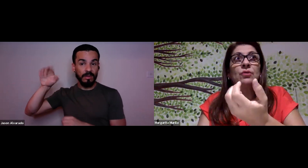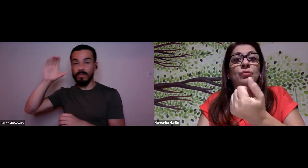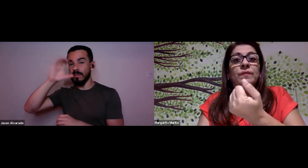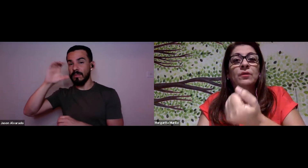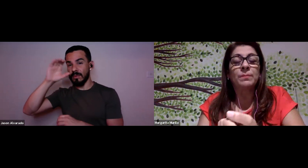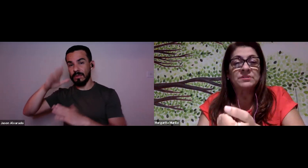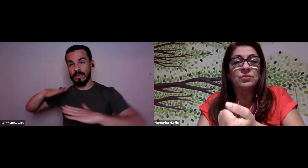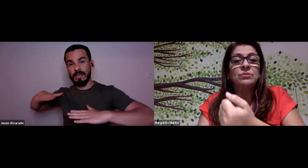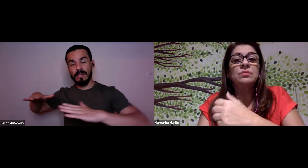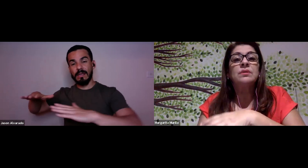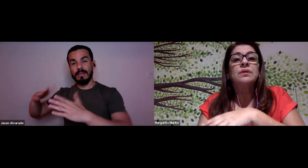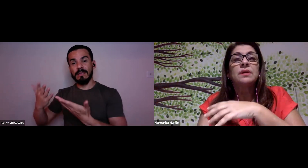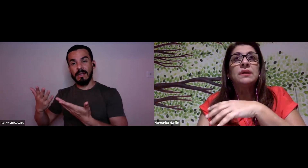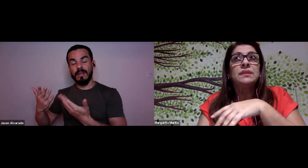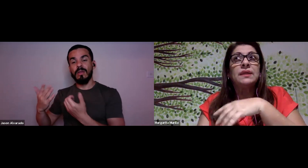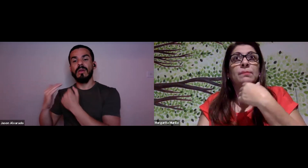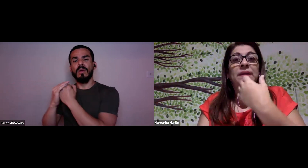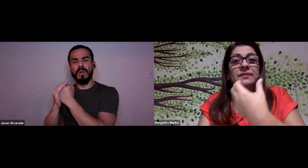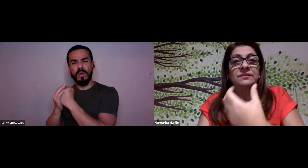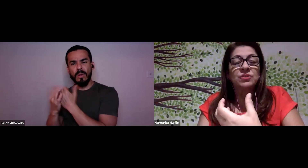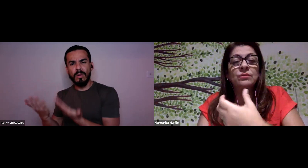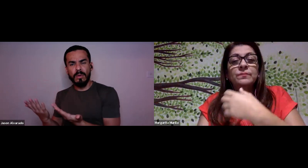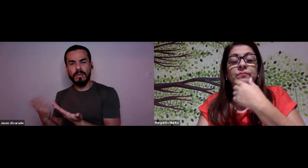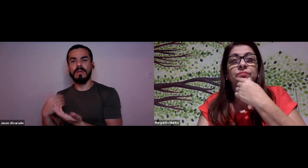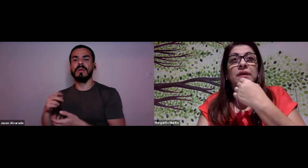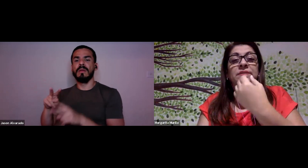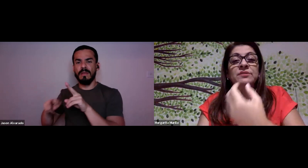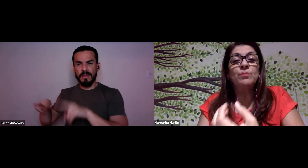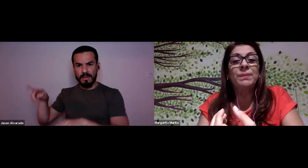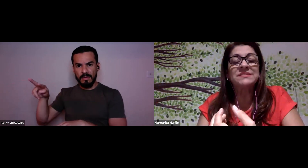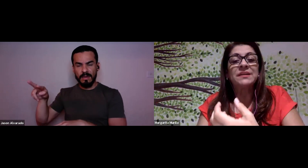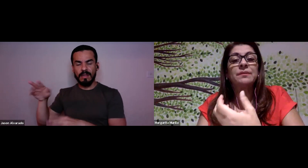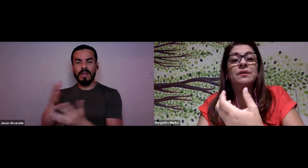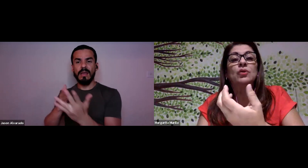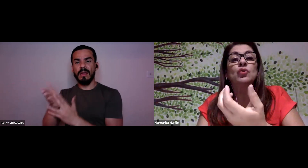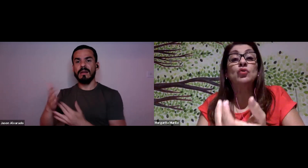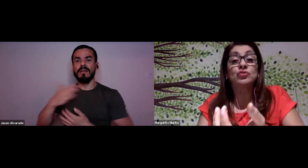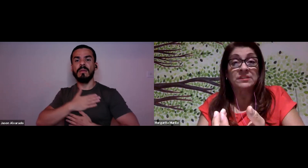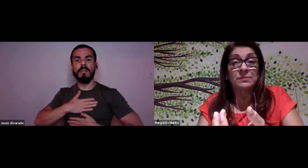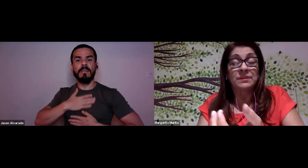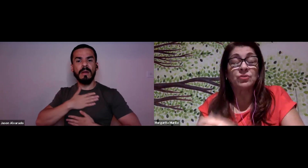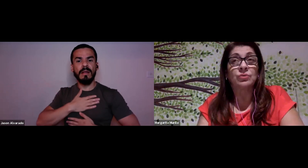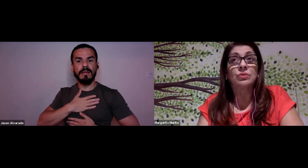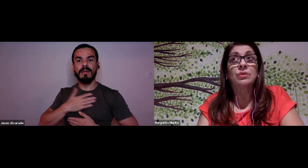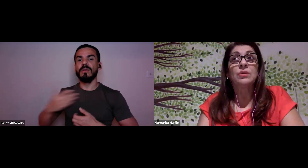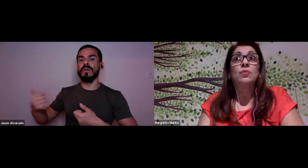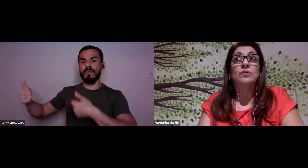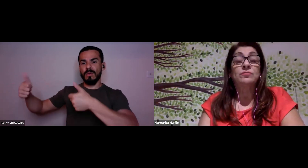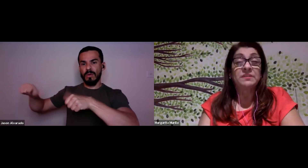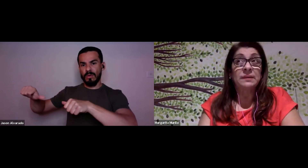estado de compasión y de validación a través de un placer con consentimiento